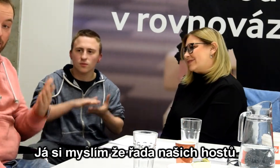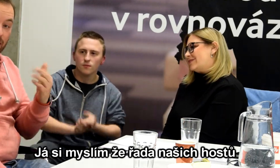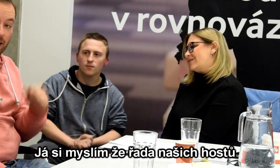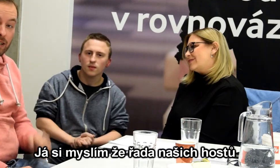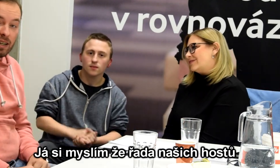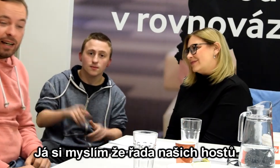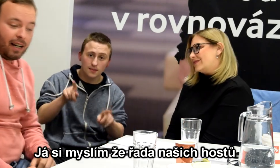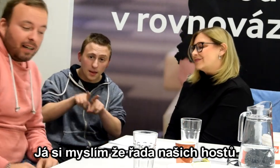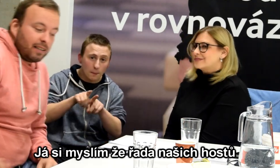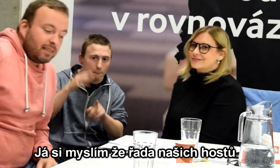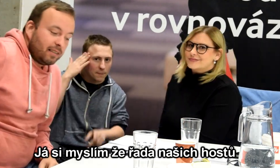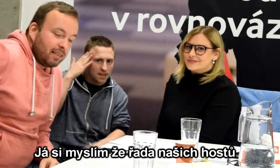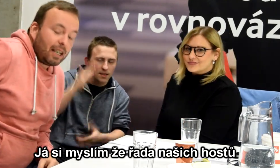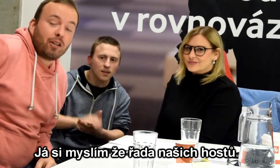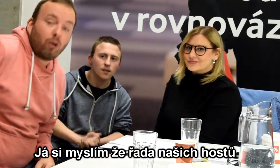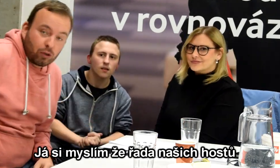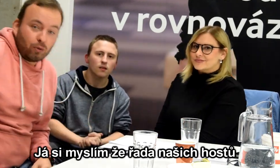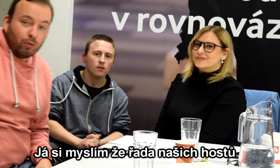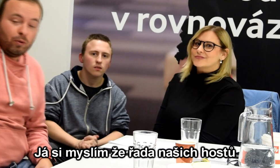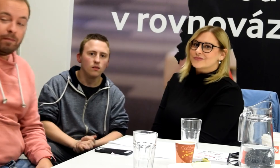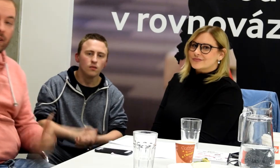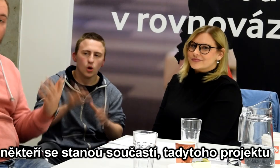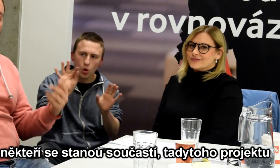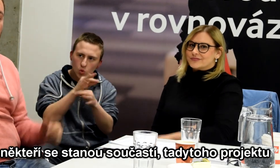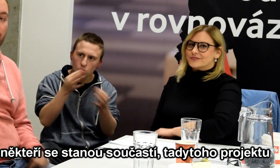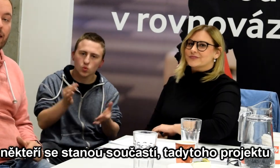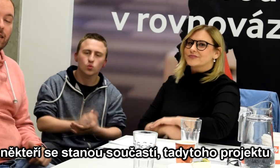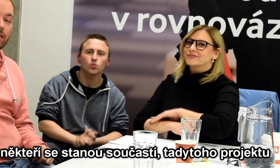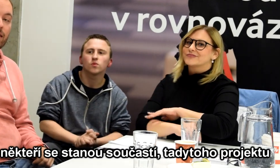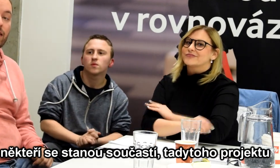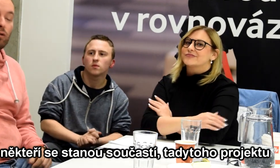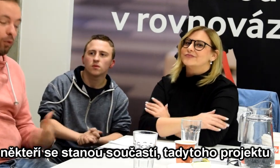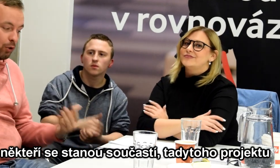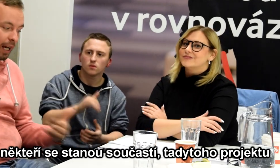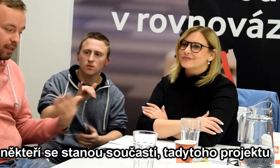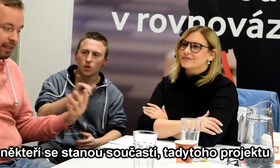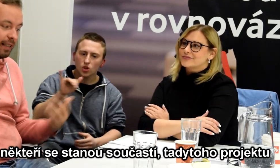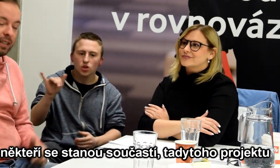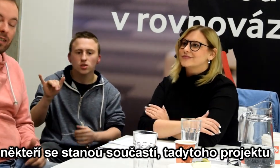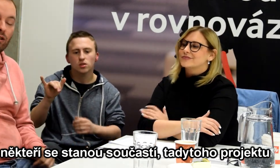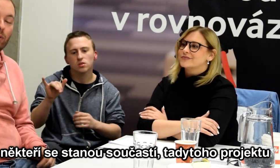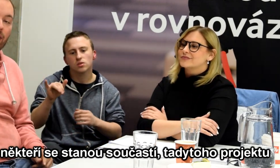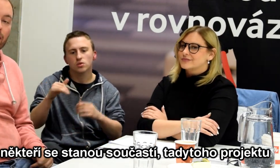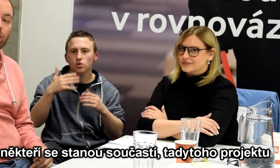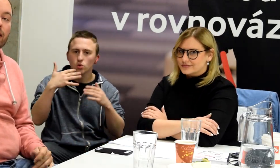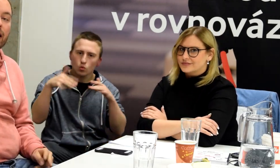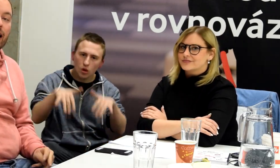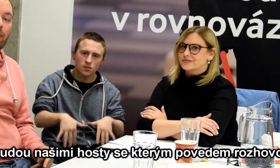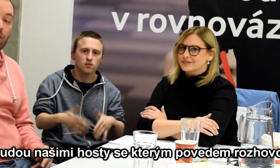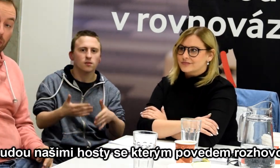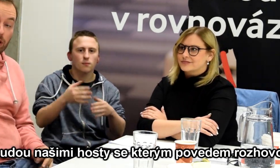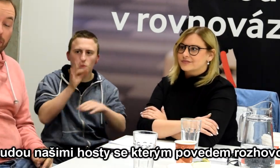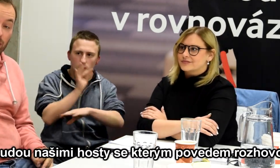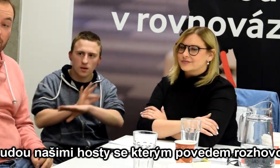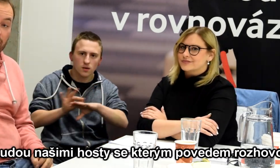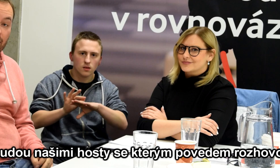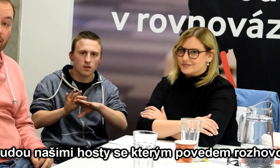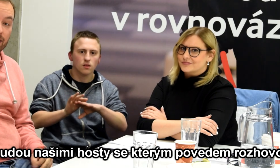že i řada našich hostů, kteří se stanou součástí tady toho projektu a budou našimi hosty, se